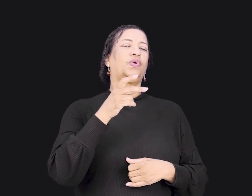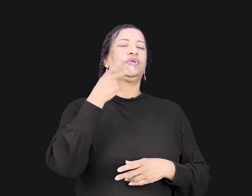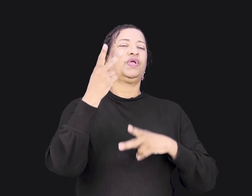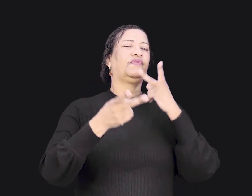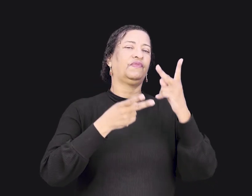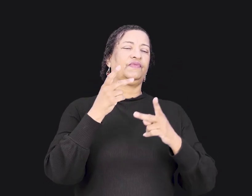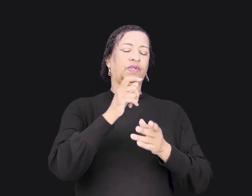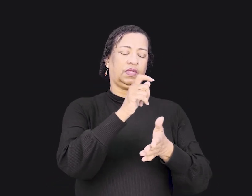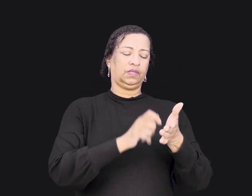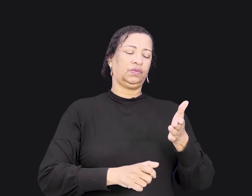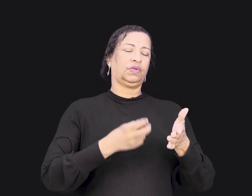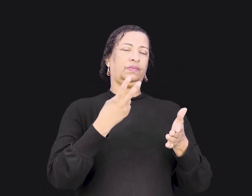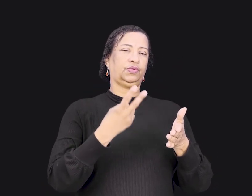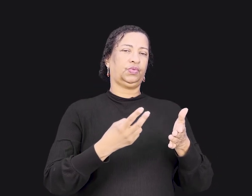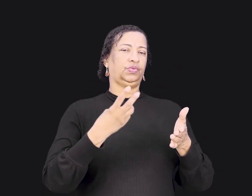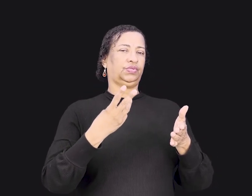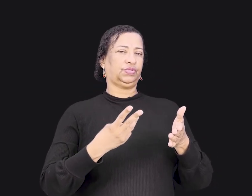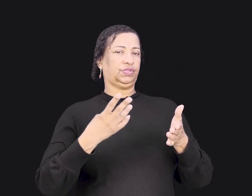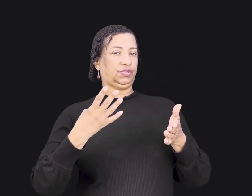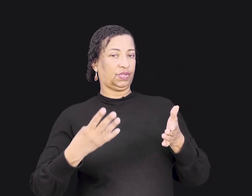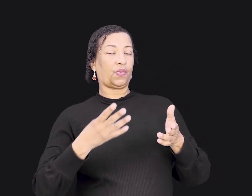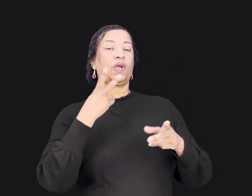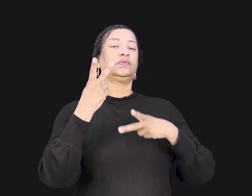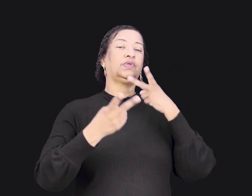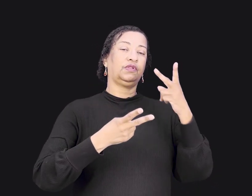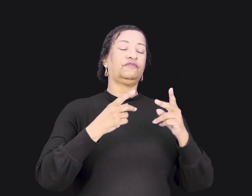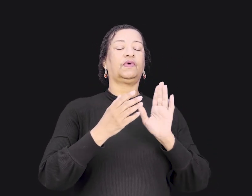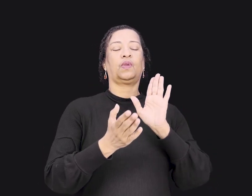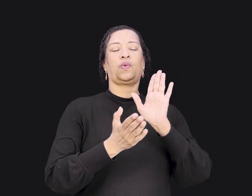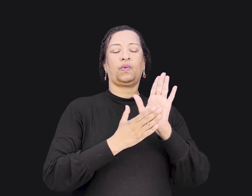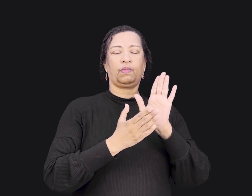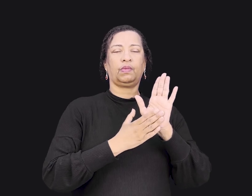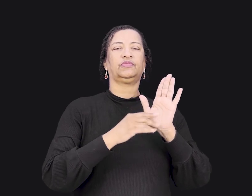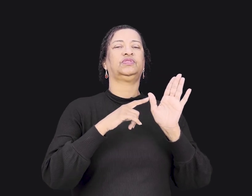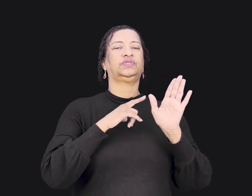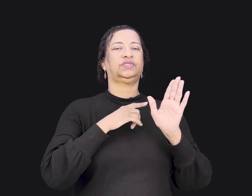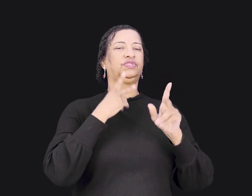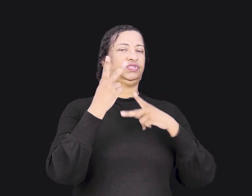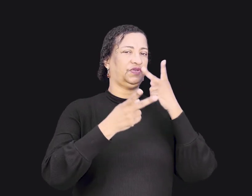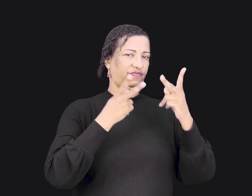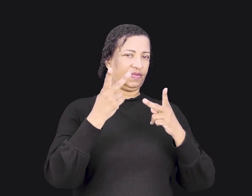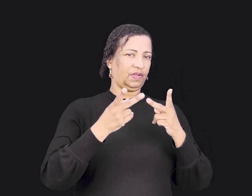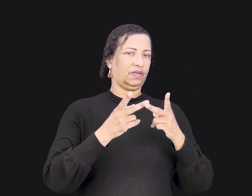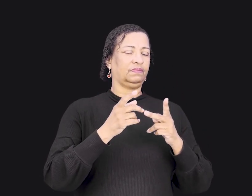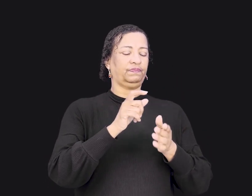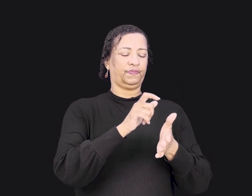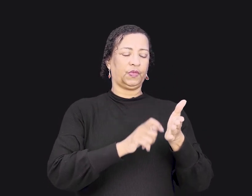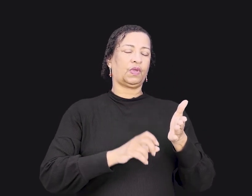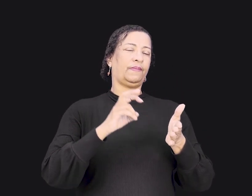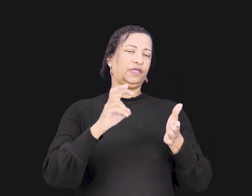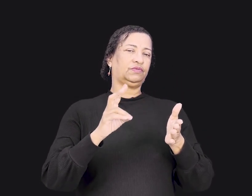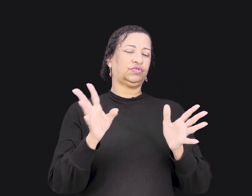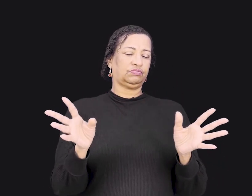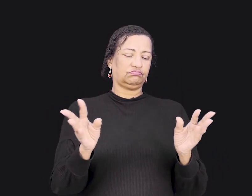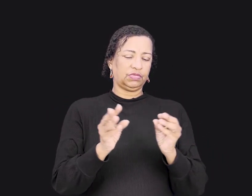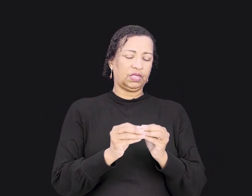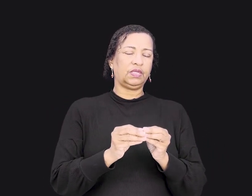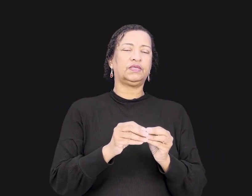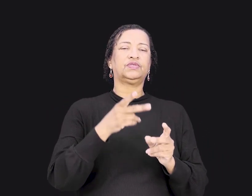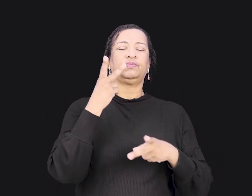Nos capítulos 2, 3 e 4, ele falou o que tinha se proposto a falar. No capítulo 5, contou de maneira resumida o que falou na